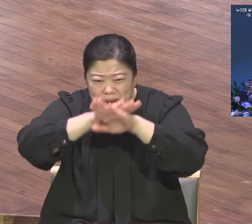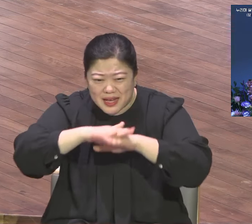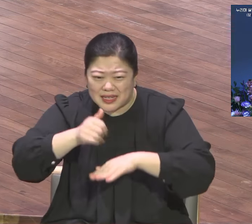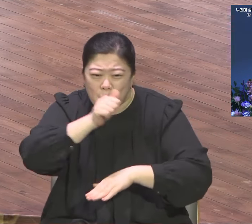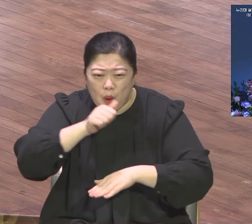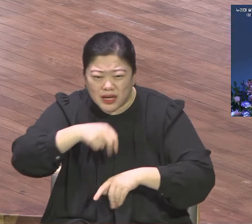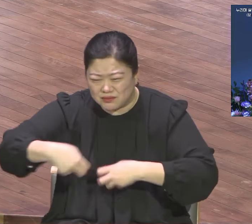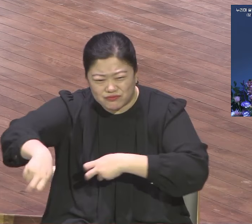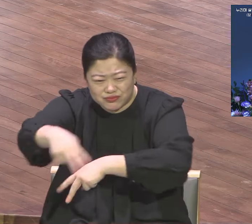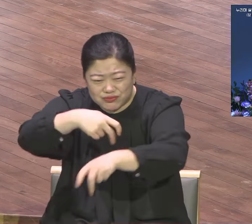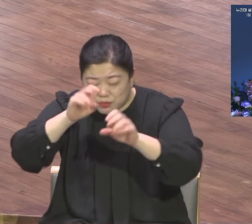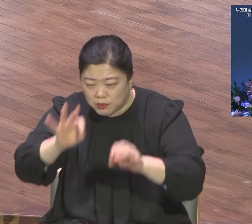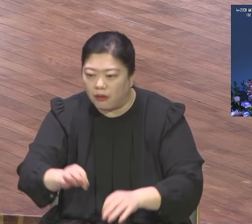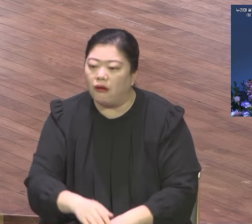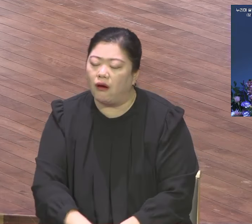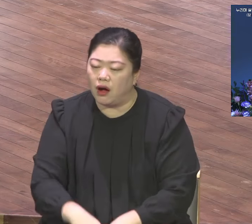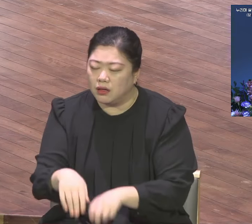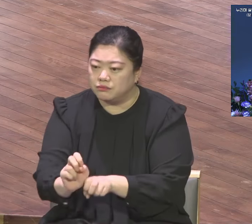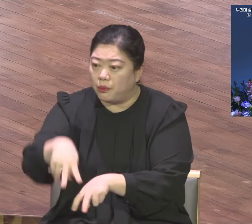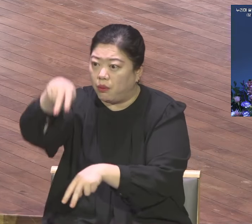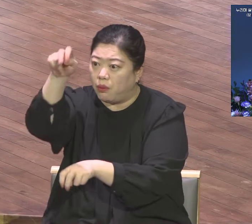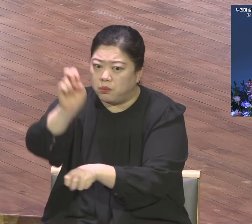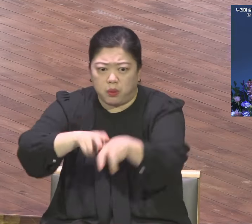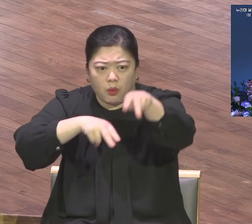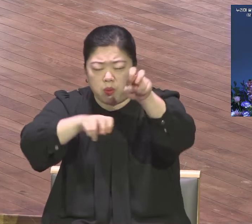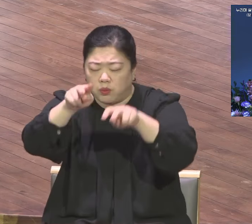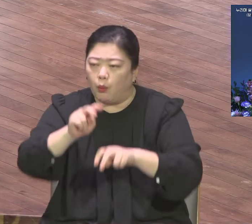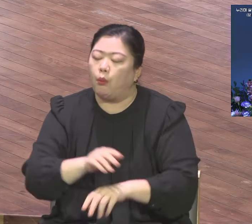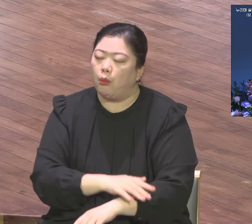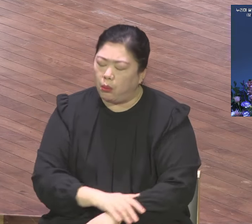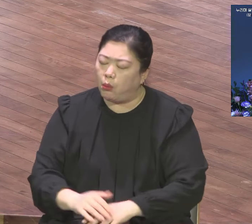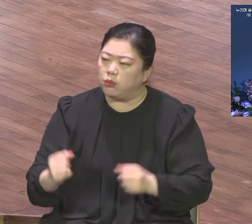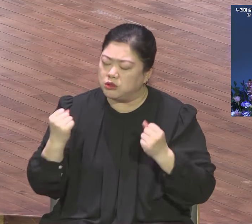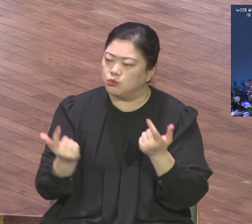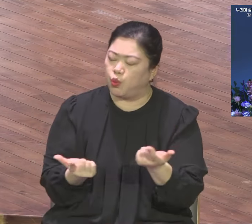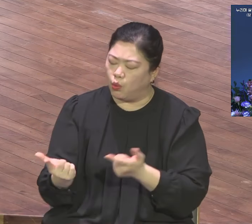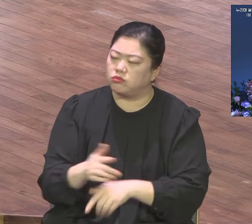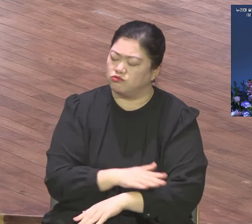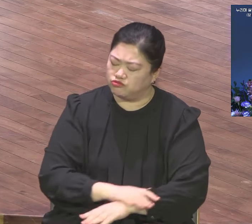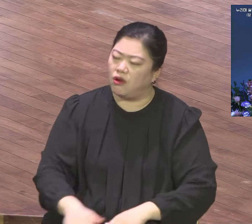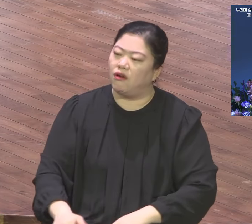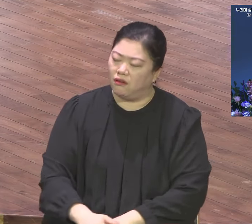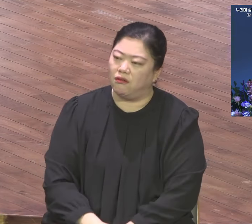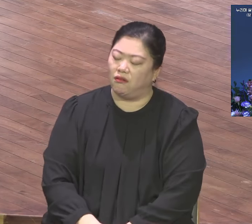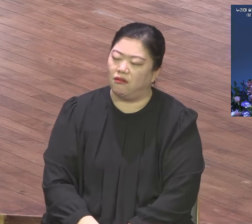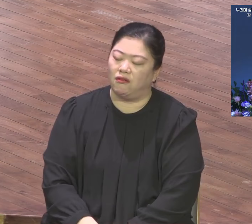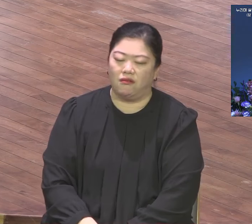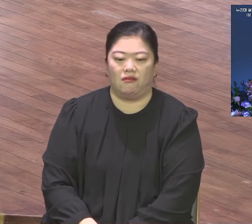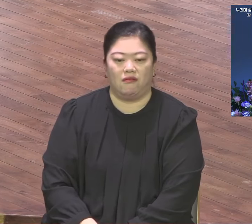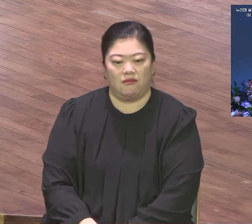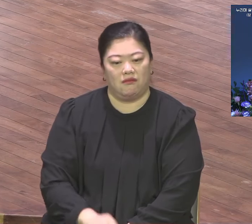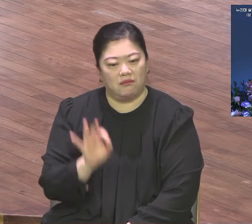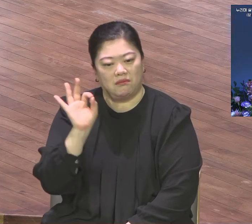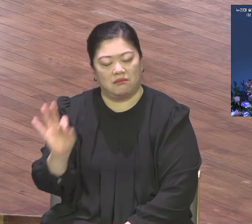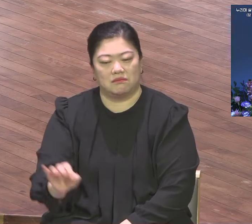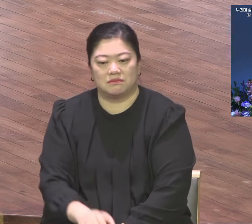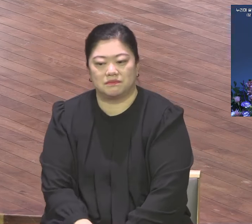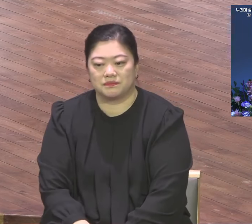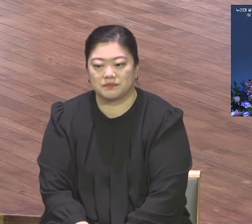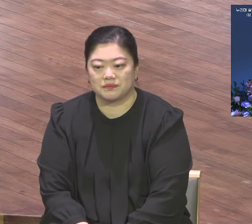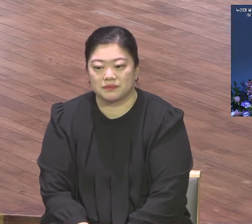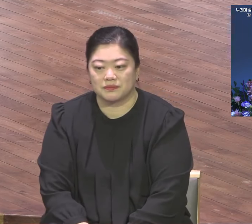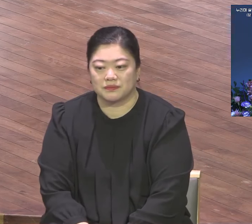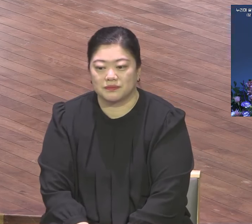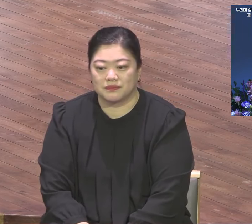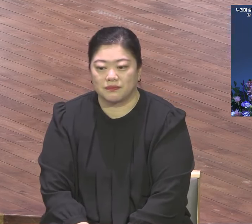앉잖아요 그러니까 유연해야 돼 몸이 늘 운동을 안 하면 그거 될 수 없죠 부드럽지